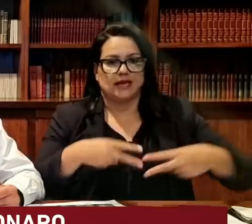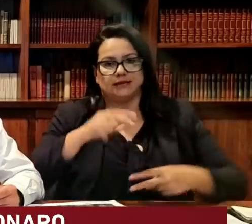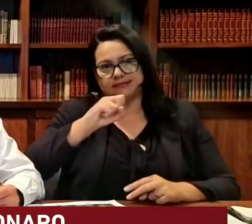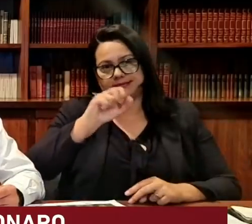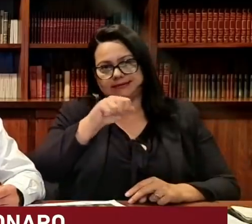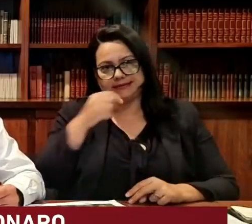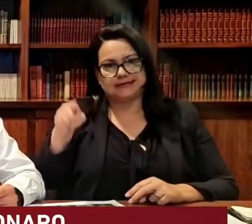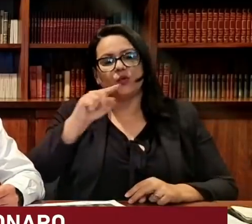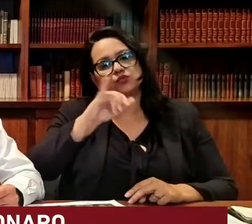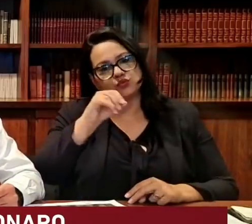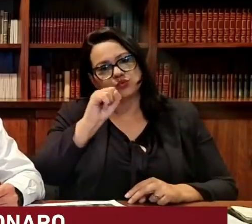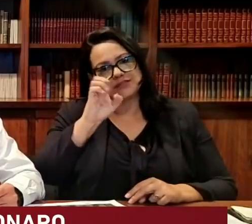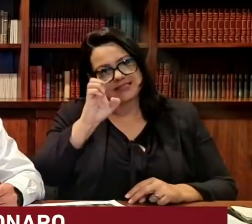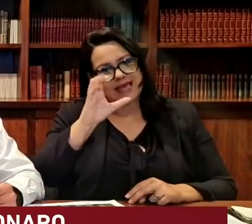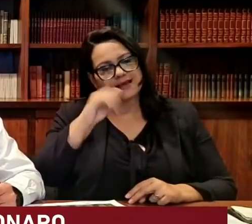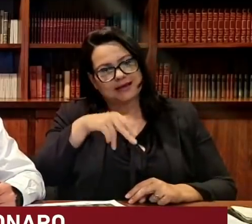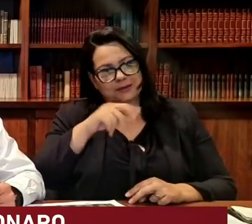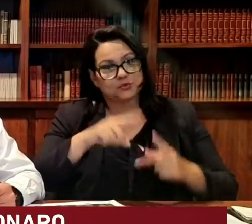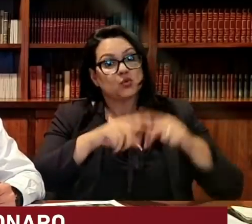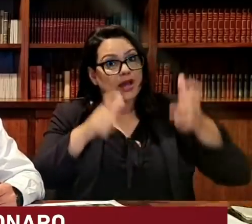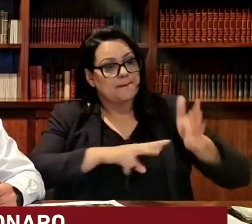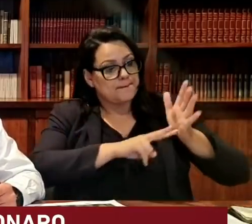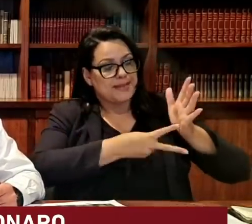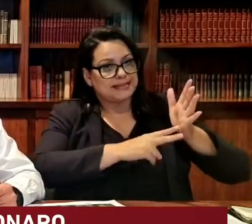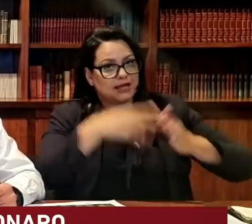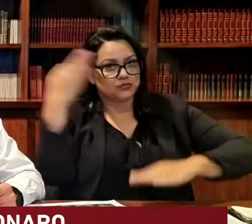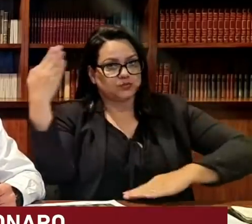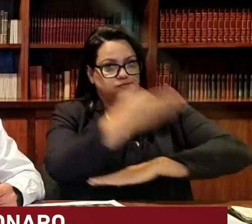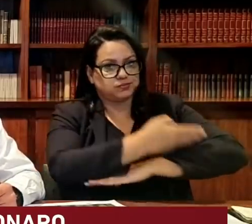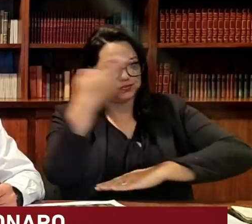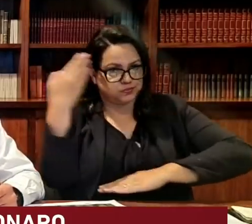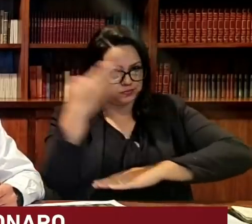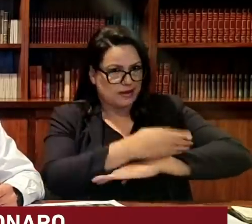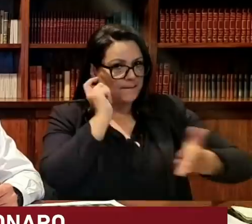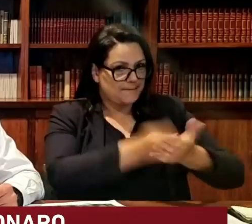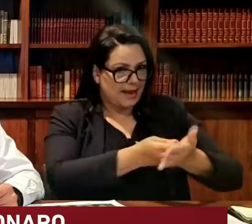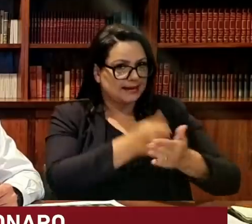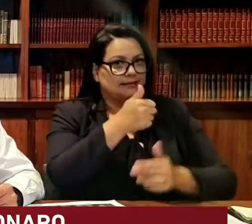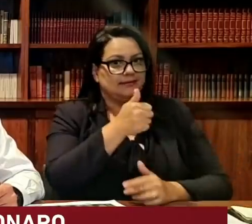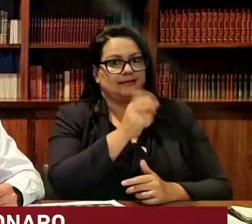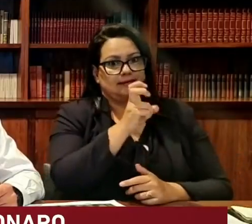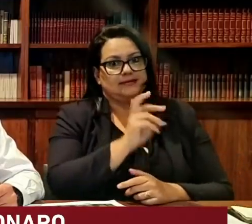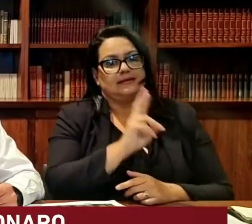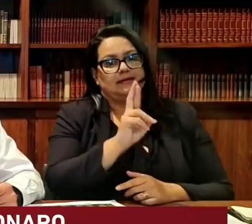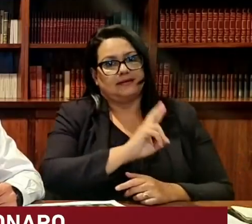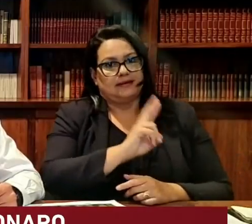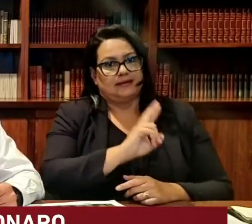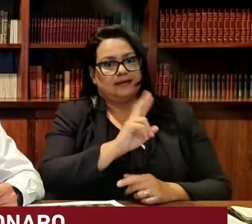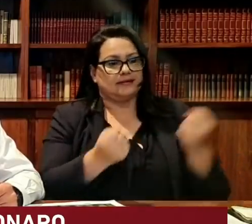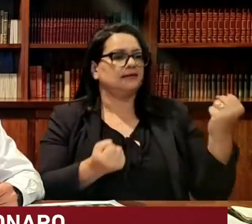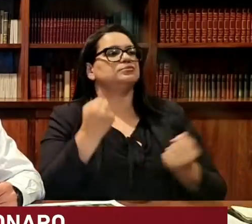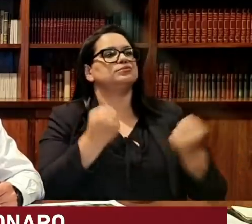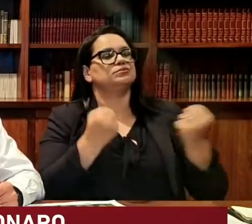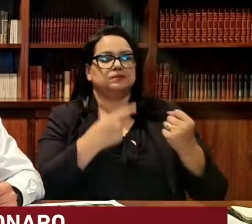né? Onde foi anunciado ali um novo contrato com a Dutra. Estava em média R$15 o pedágio de carro,